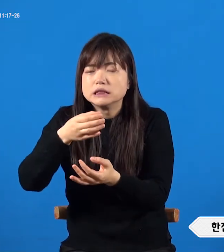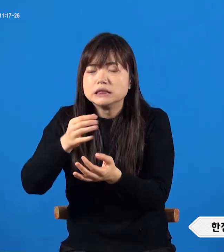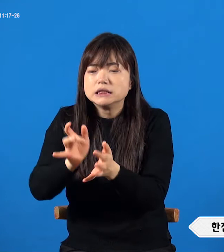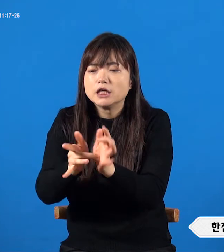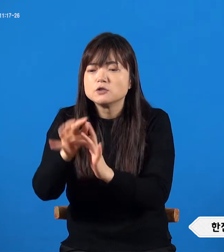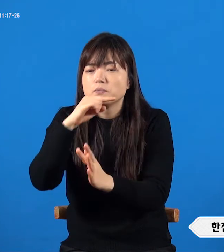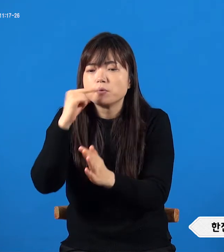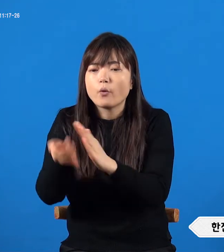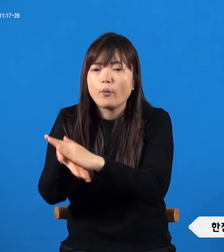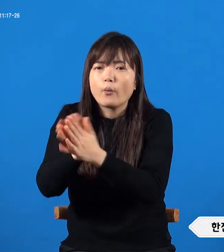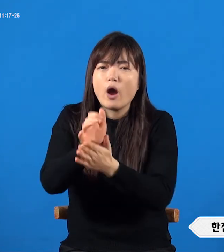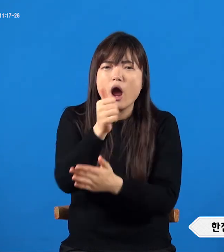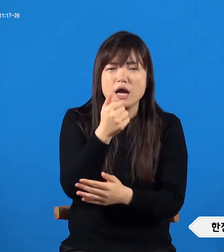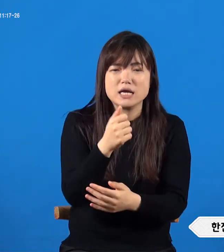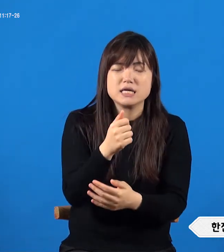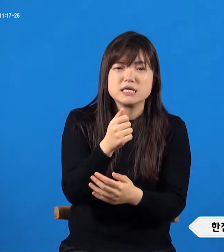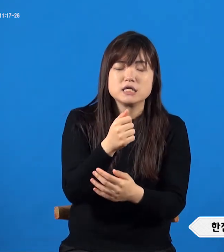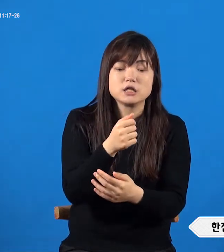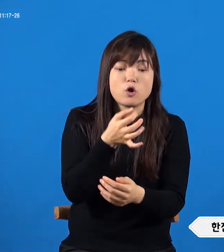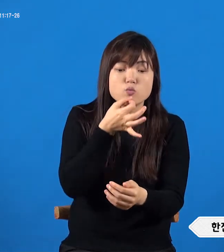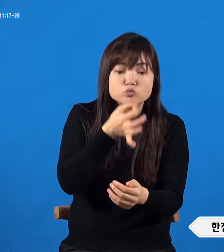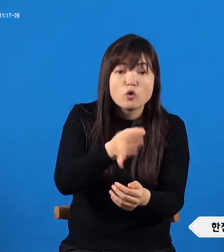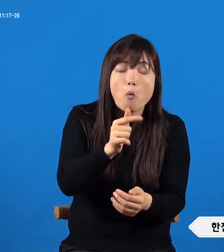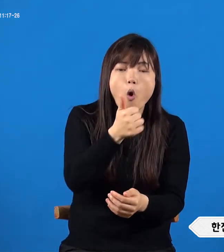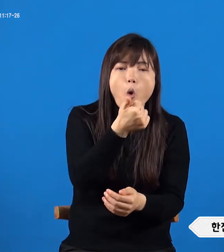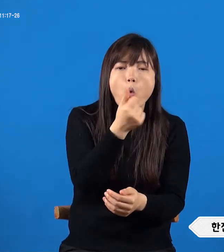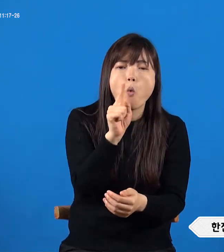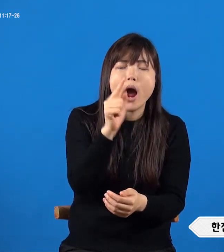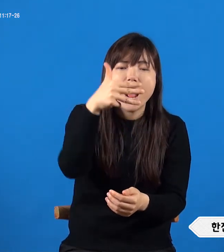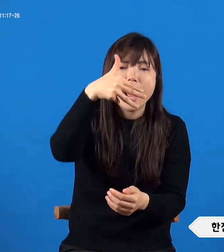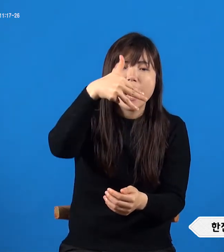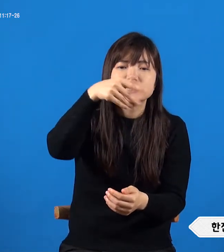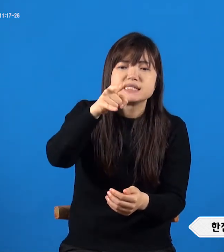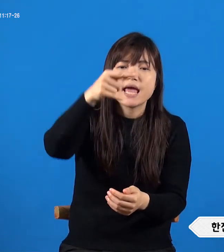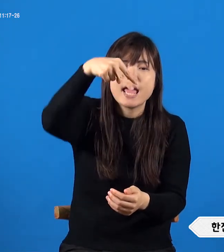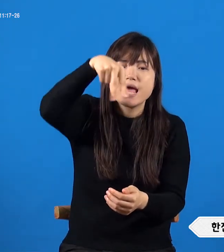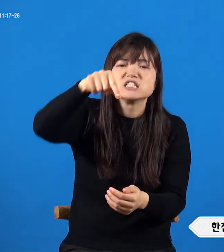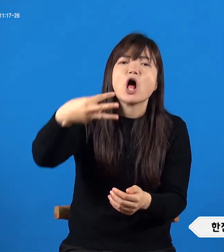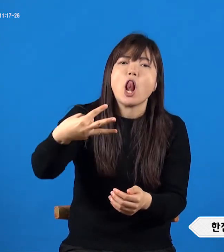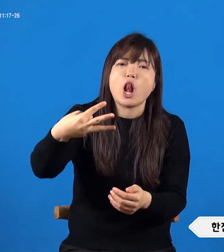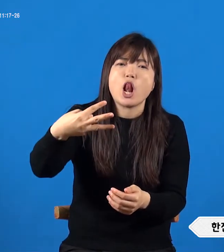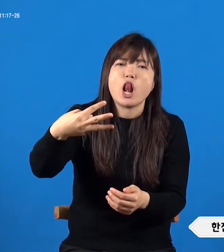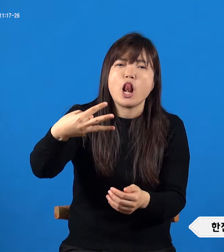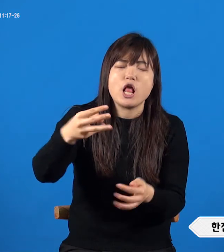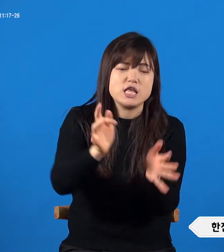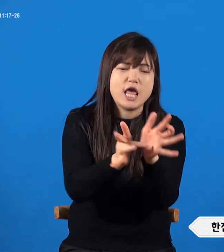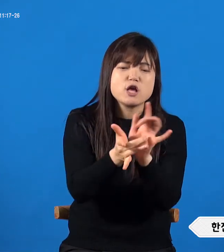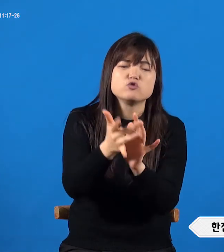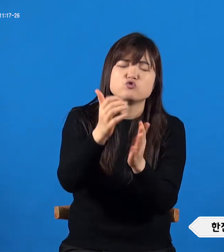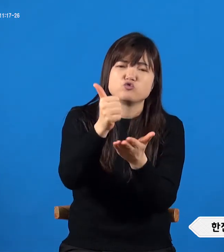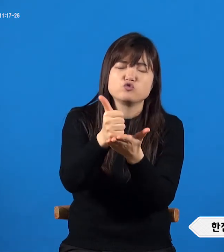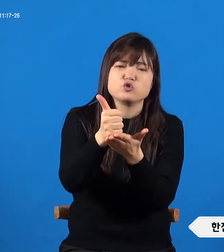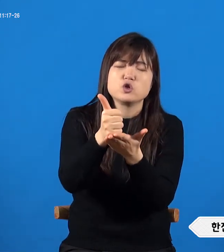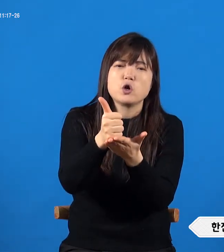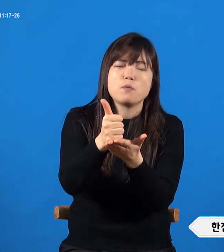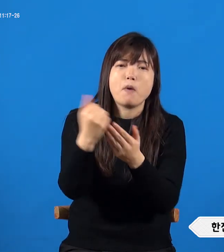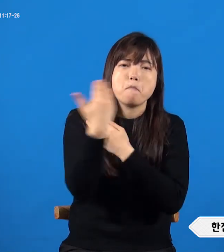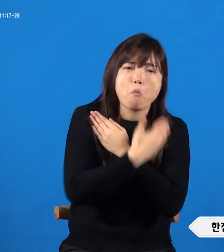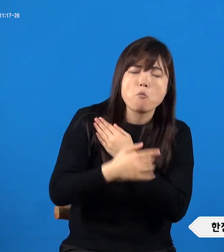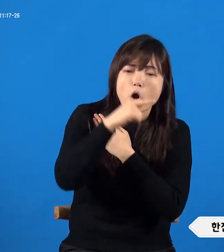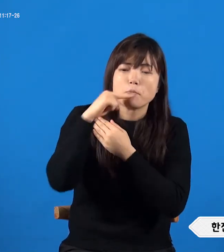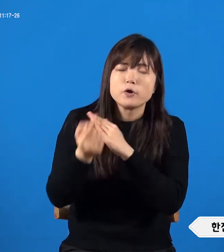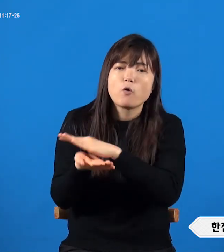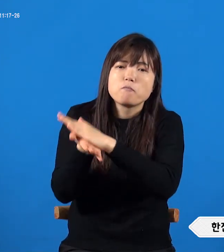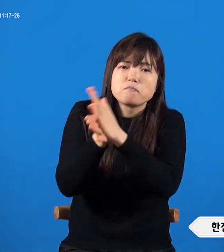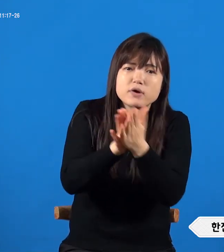믿습니다. 그것을 화채설이라고 하지요. 그래서 진짜로 예수님 몸이 되고 예수님 피로